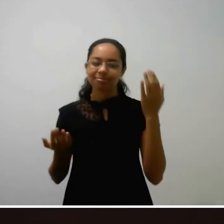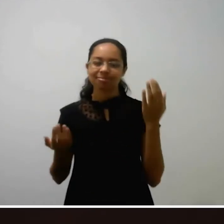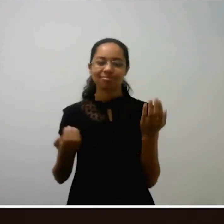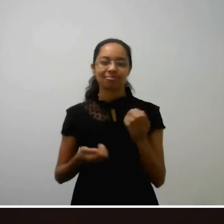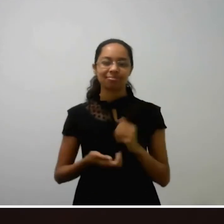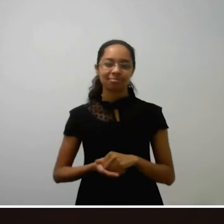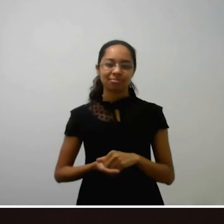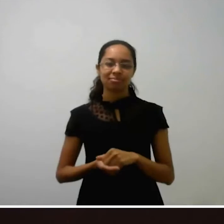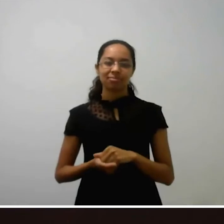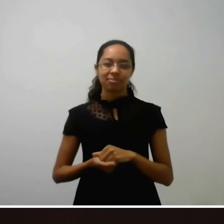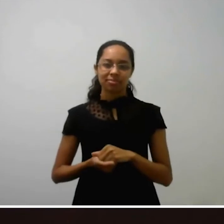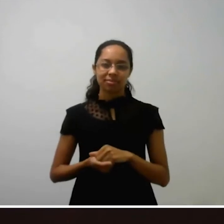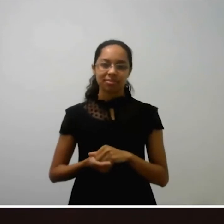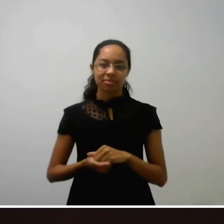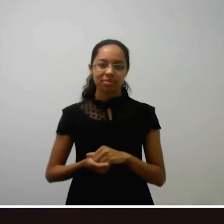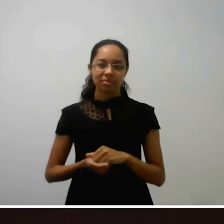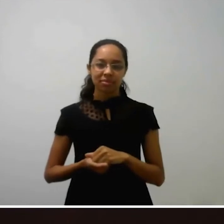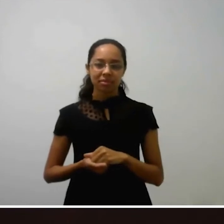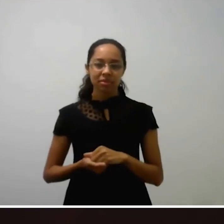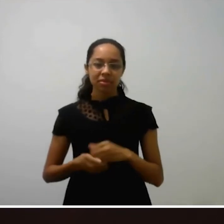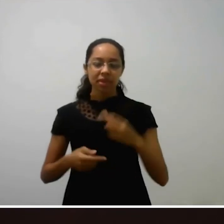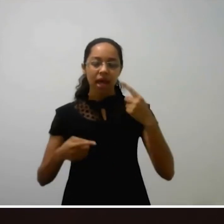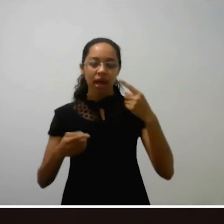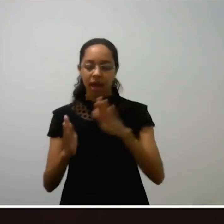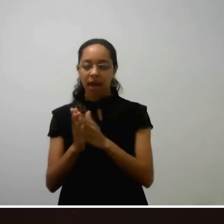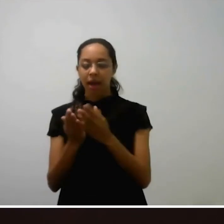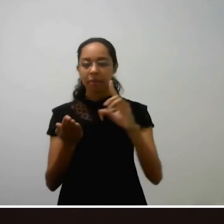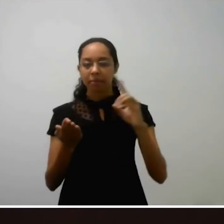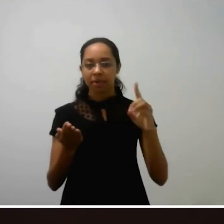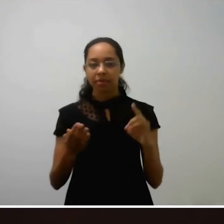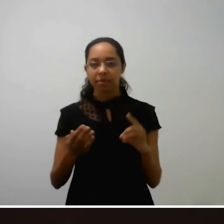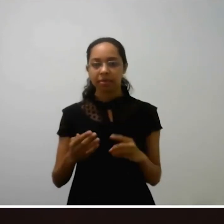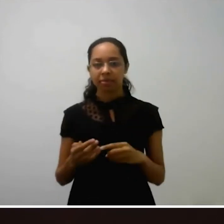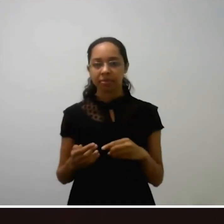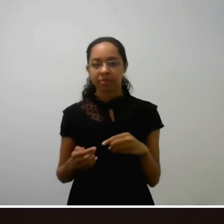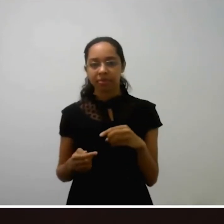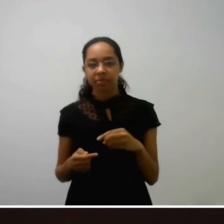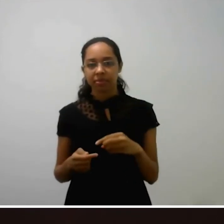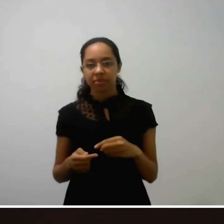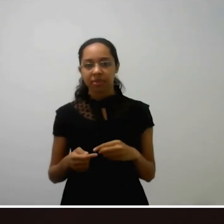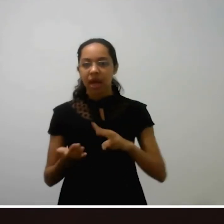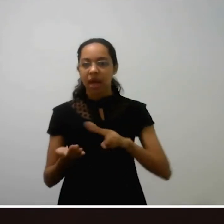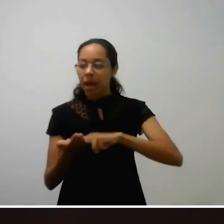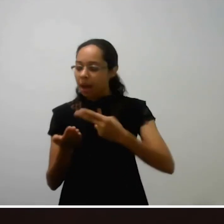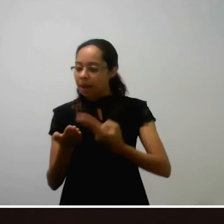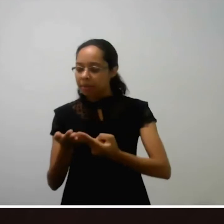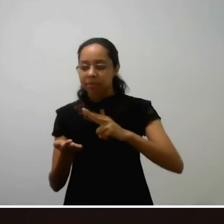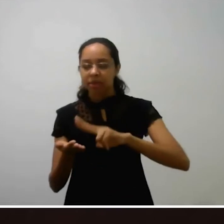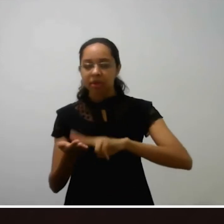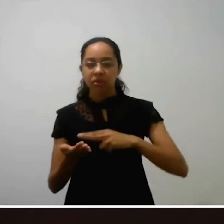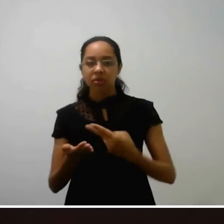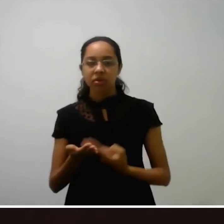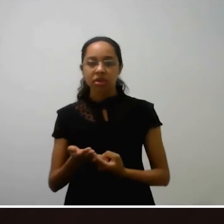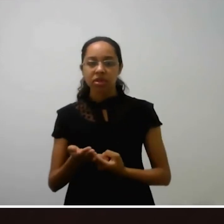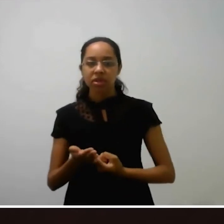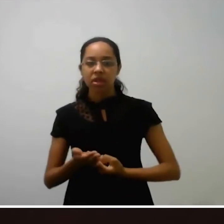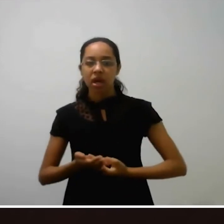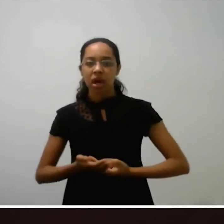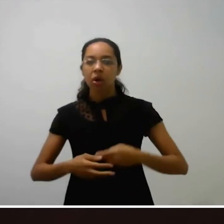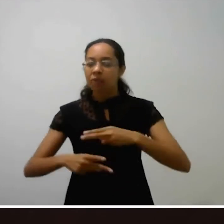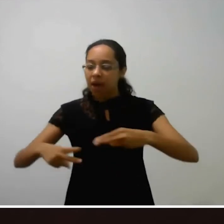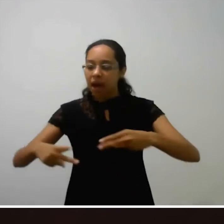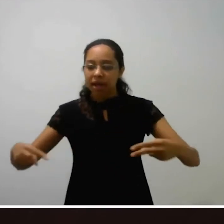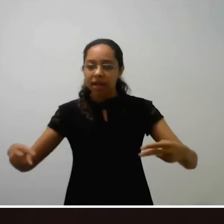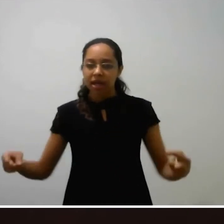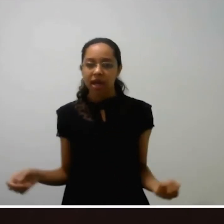sido ainda proibida a escritura naquele tempo. Mas, como não tinha tradução para as línguas, né, dos povos, o povo não lia a Bíblia, não tinha